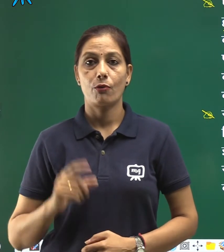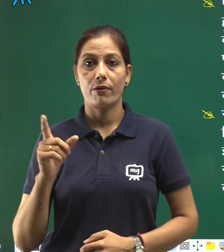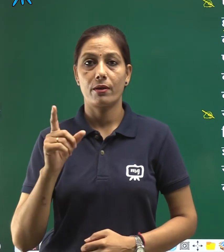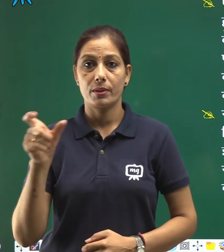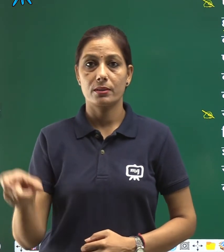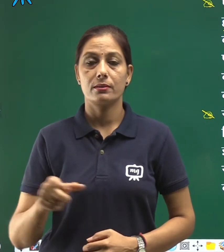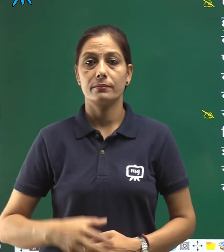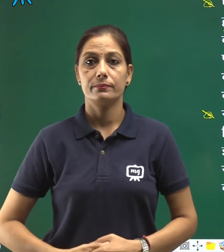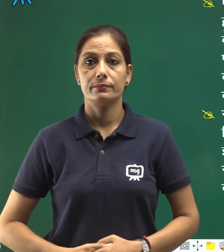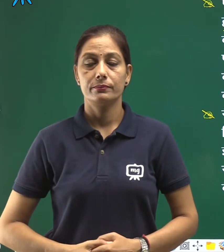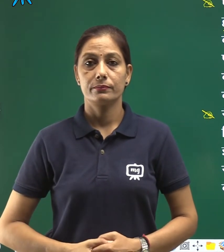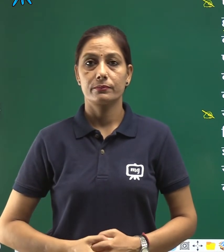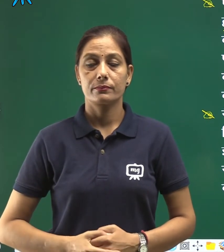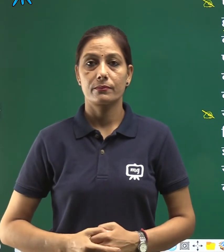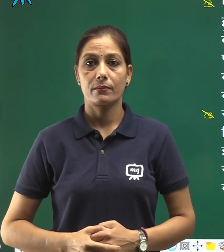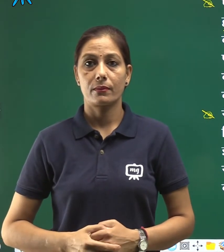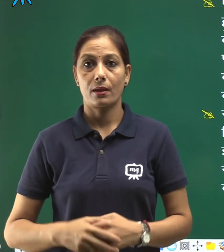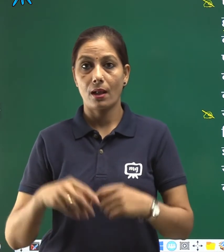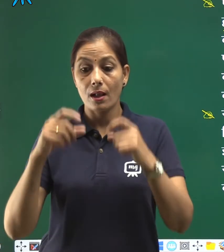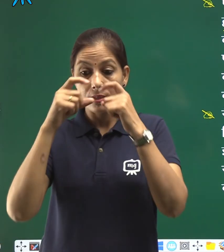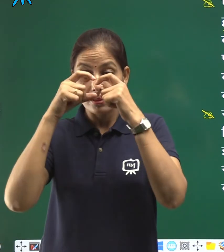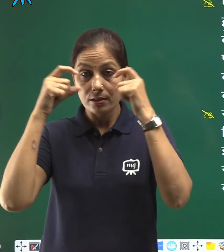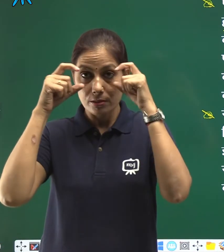वह चश्मों की फेरी लगाता था।